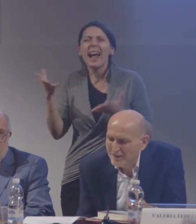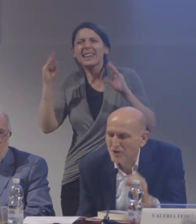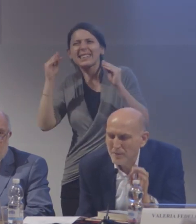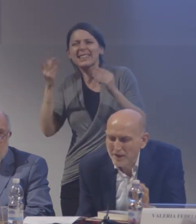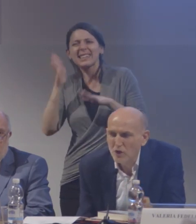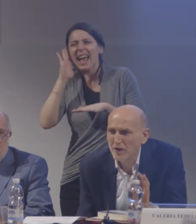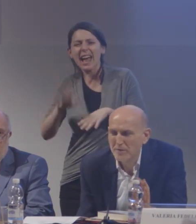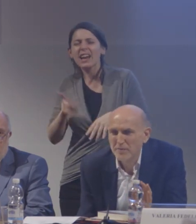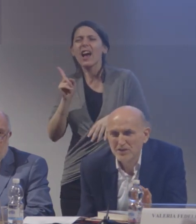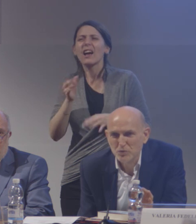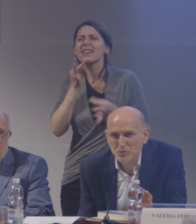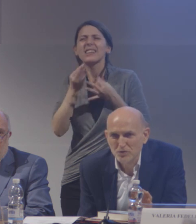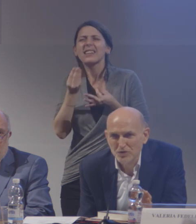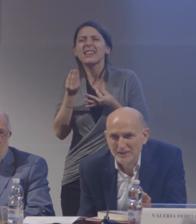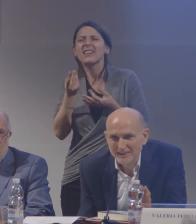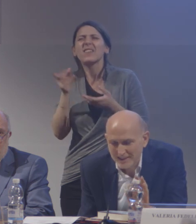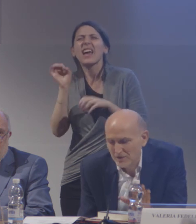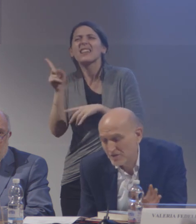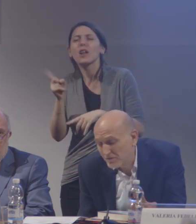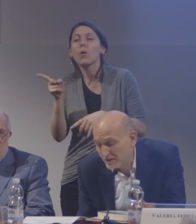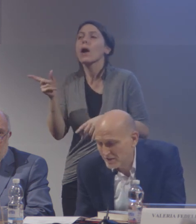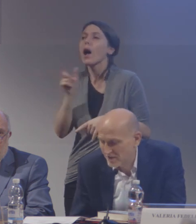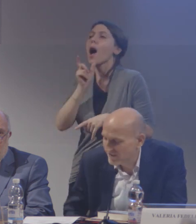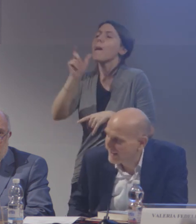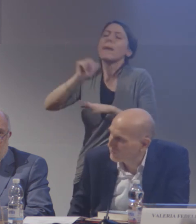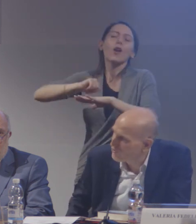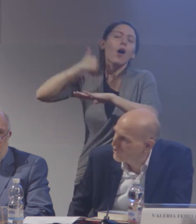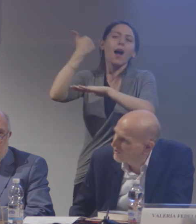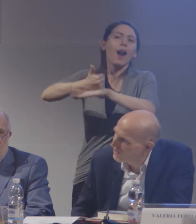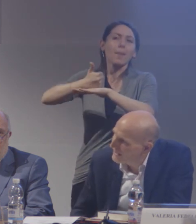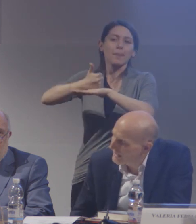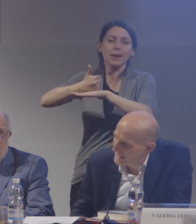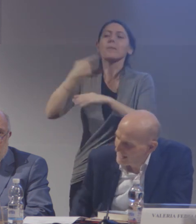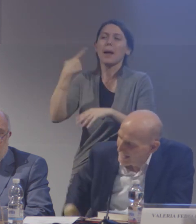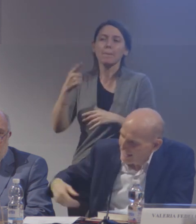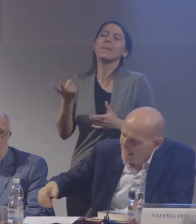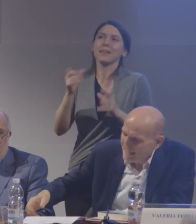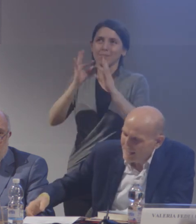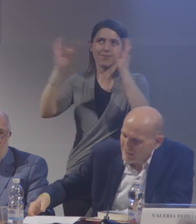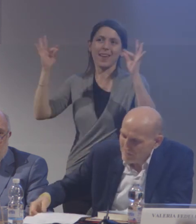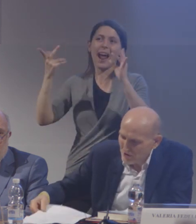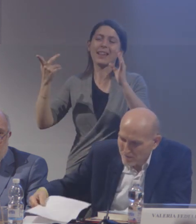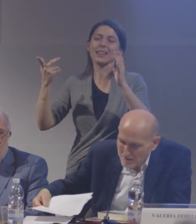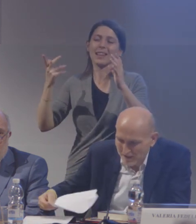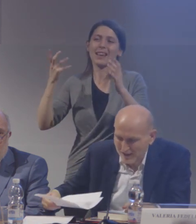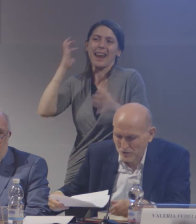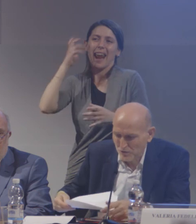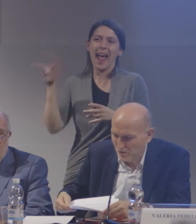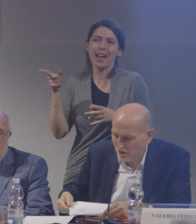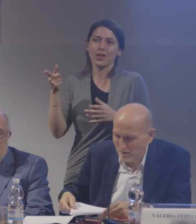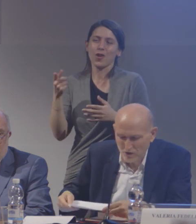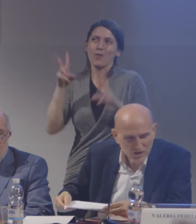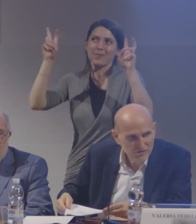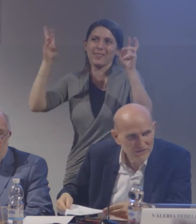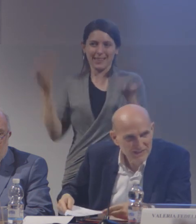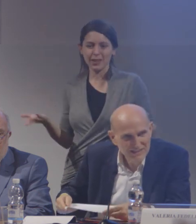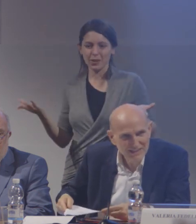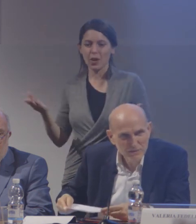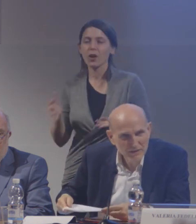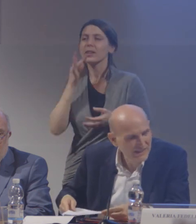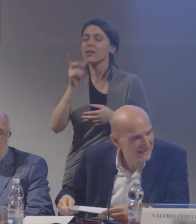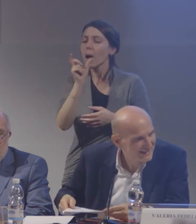qua? Mi ha detto, la parola prima di tutto. E questo infatti poi è diventato il ciclo della trasmissione. Mi ha spiegato come ogni parola